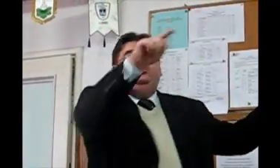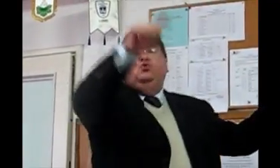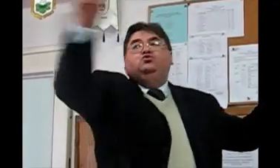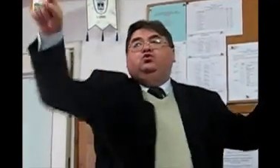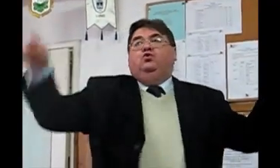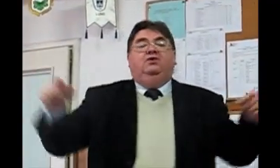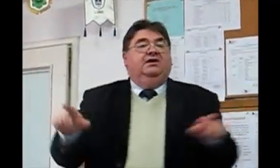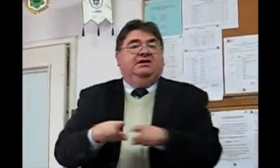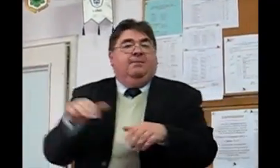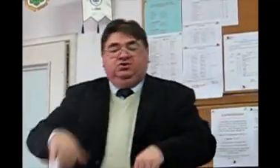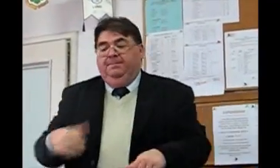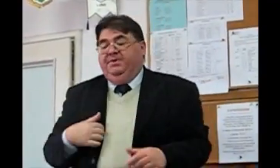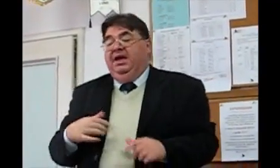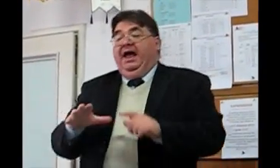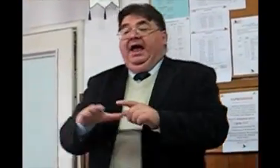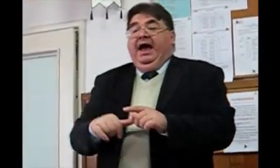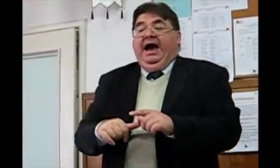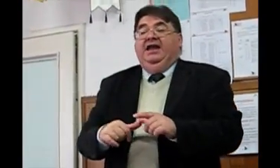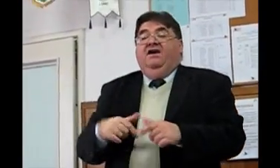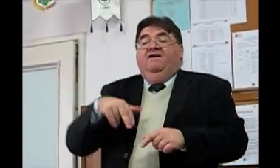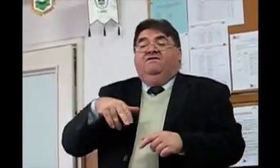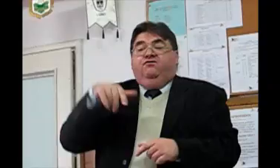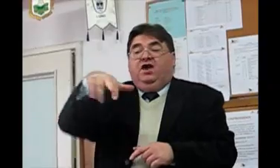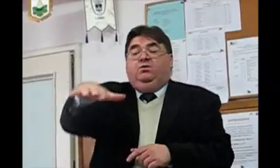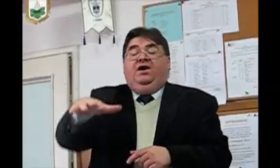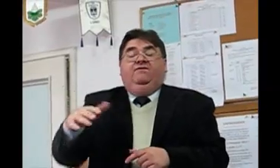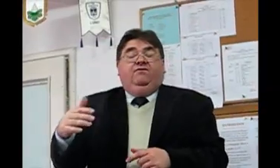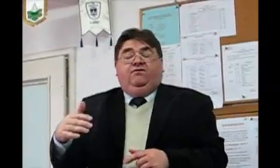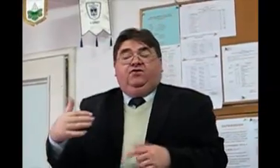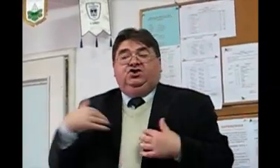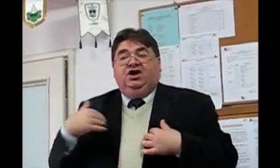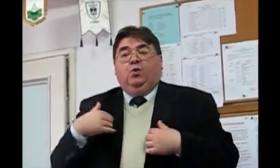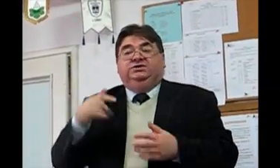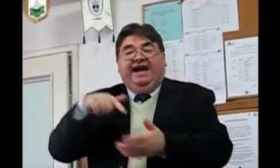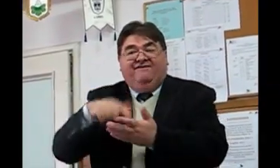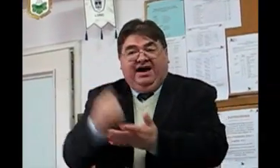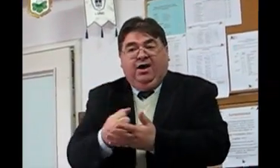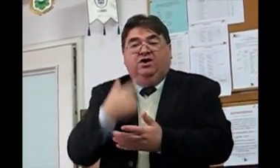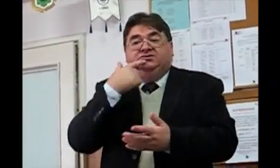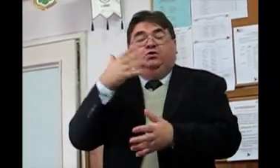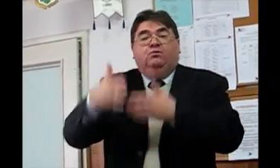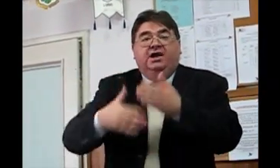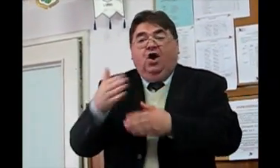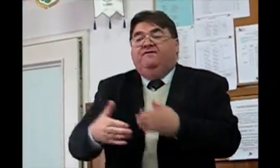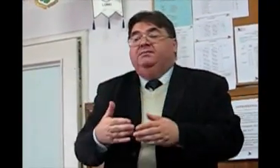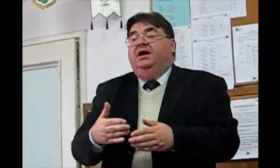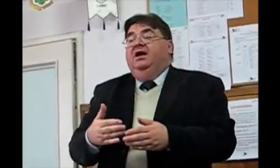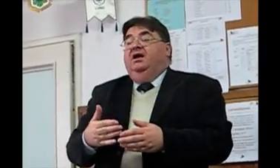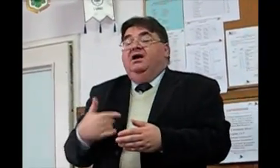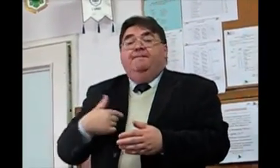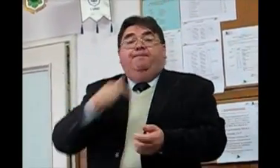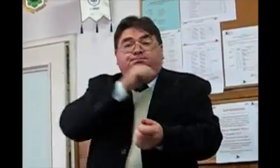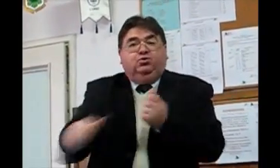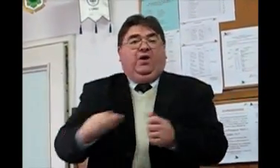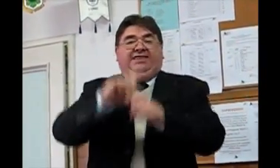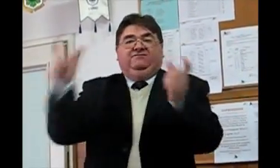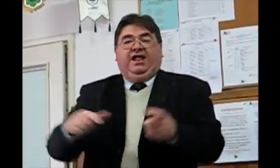Tu, nie może być. Ale wszedła, czy się ustawa o języku migowym. Była nam ta